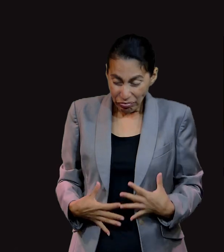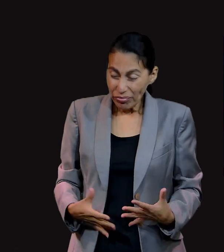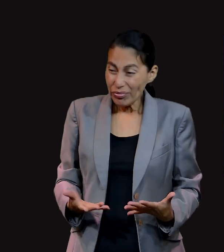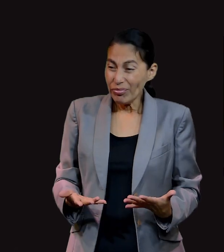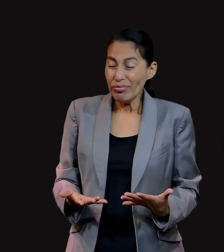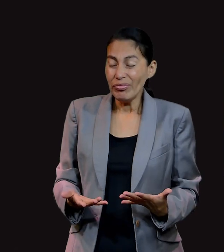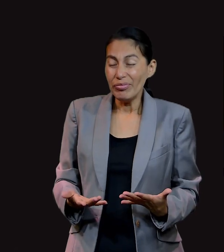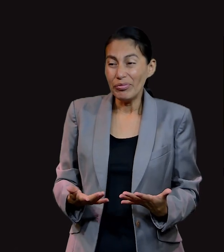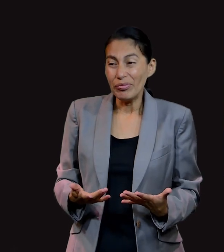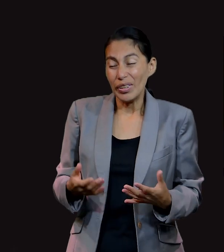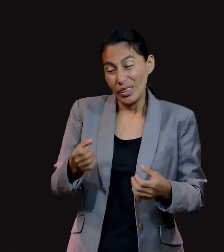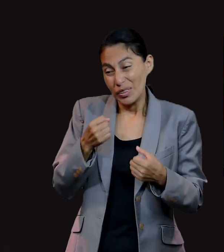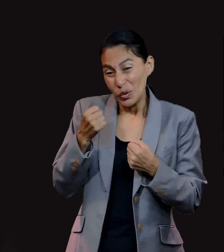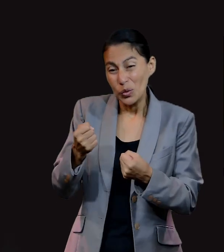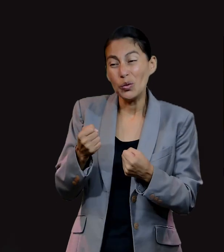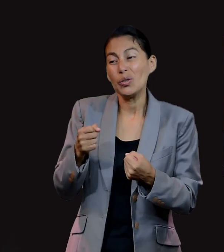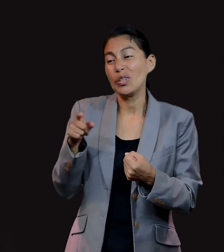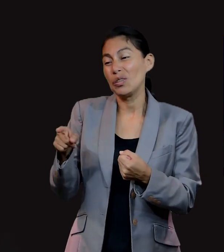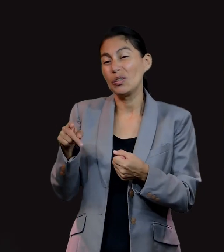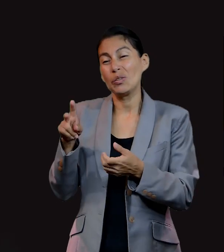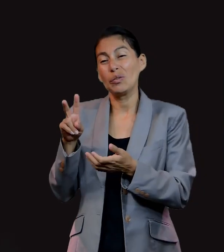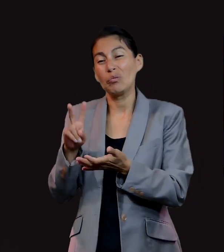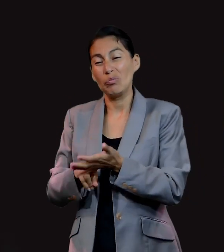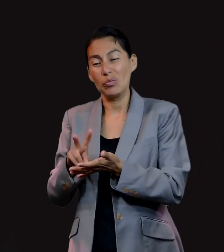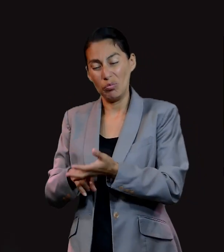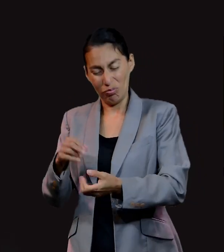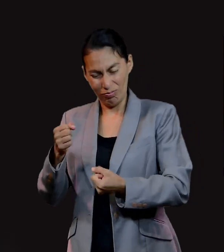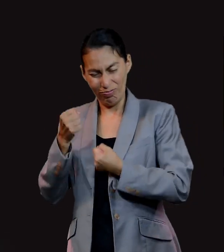hospital sin duda los policías se llenaron de sangre